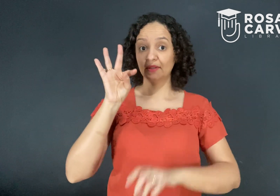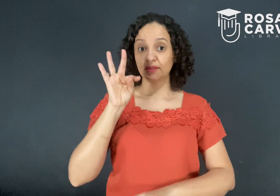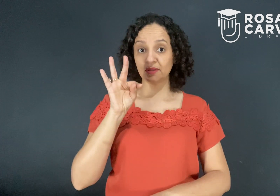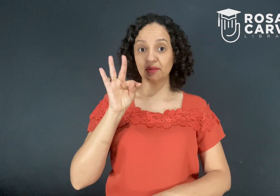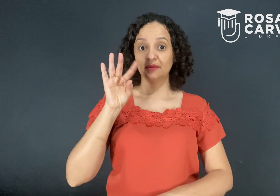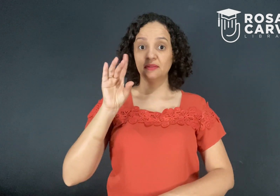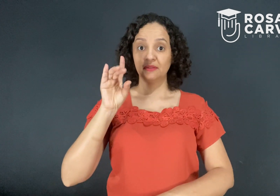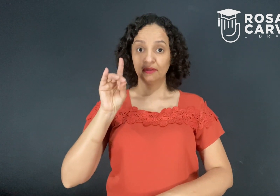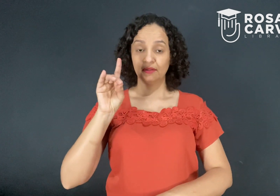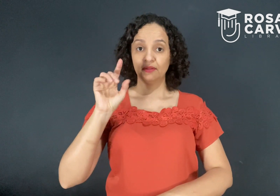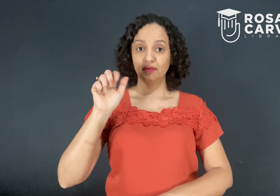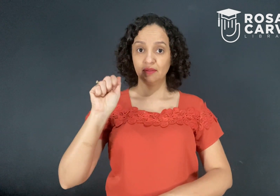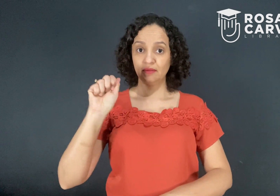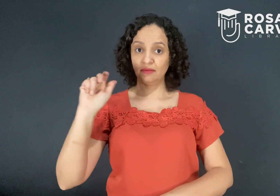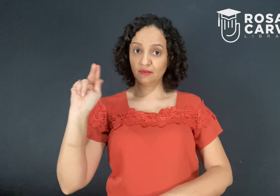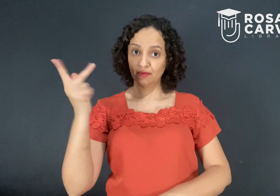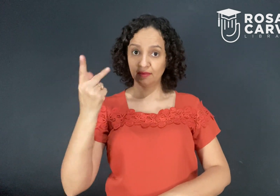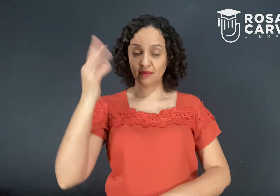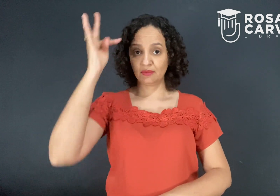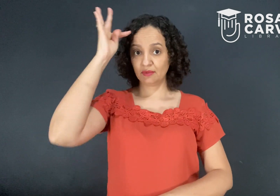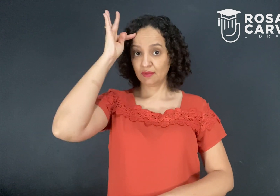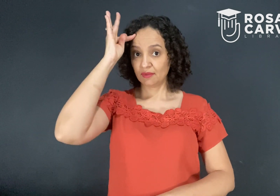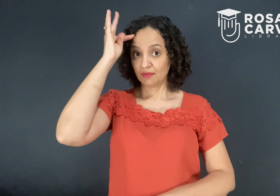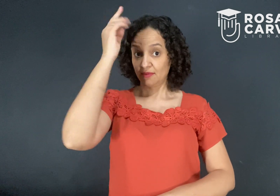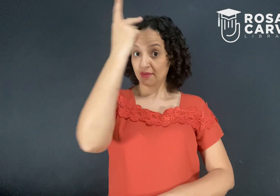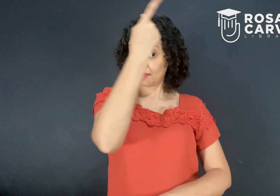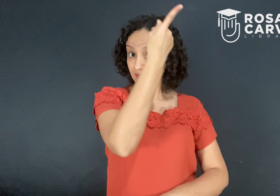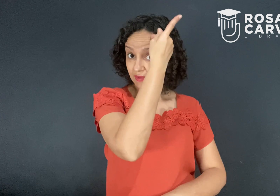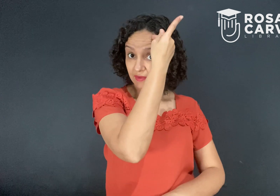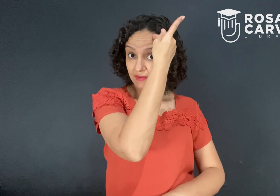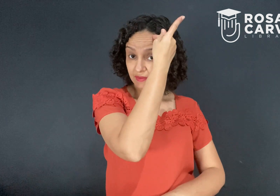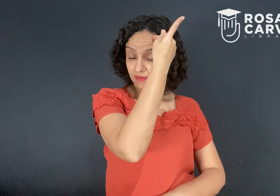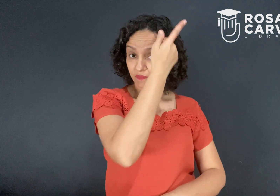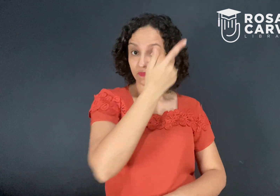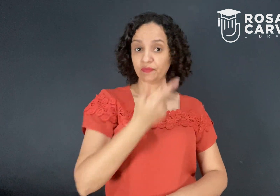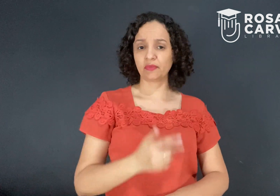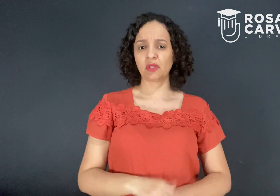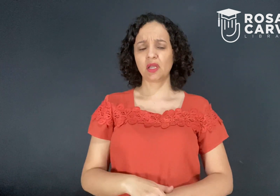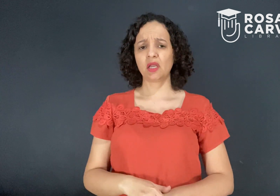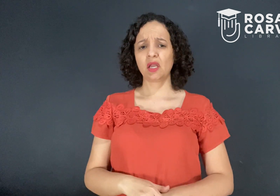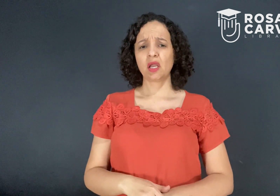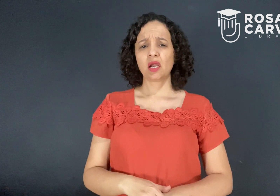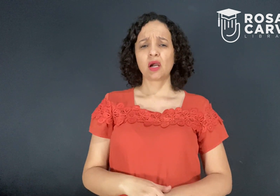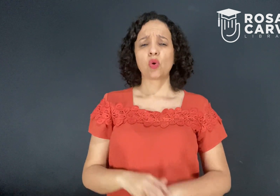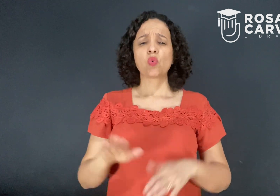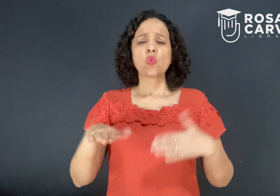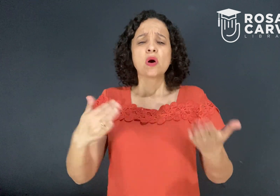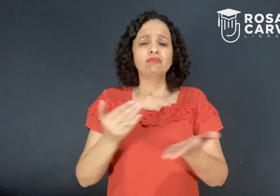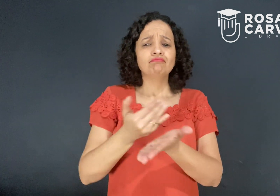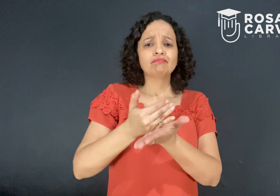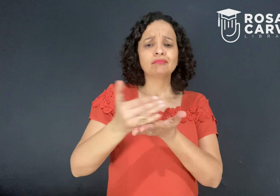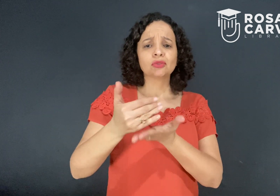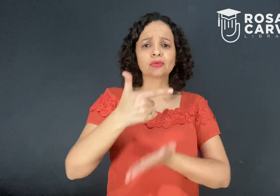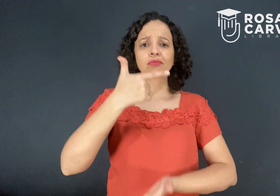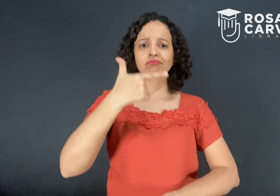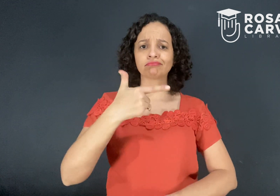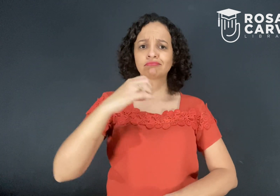A suspeita desse transtorno começou lá em 2003, quando eu fui fazer um